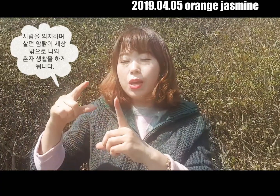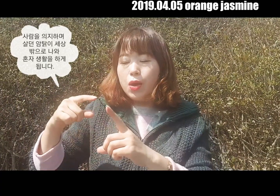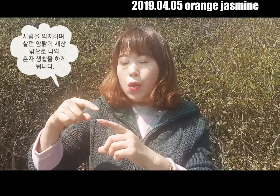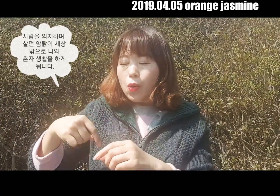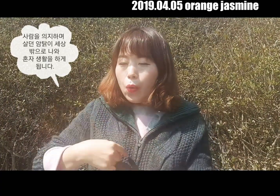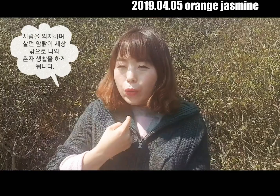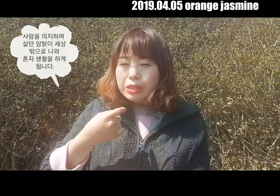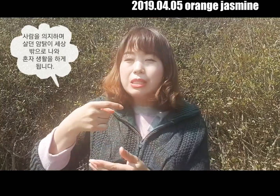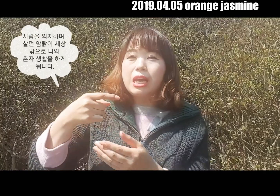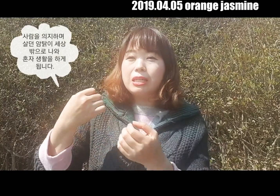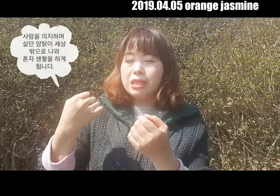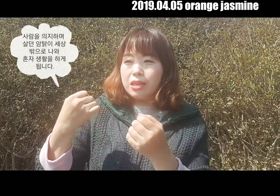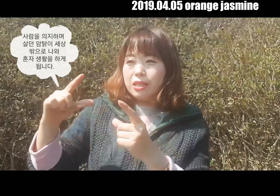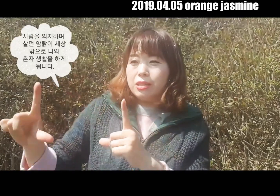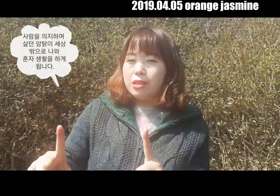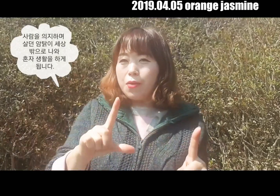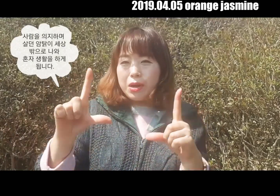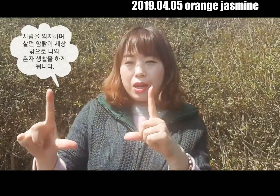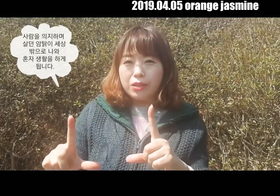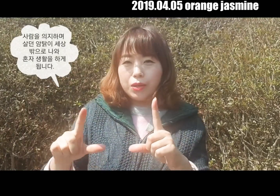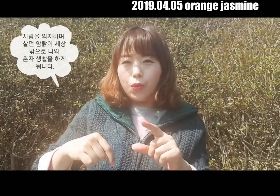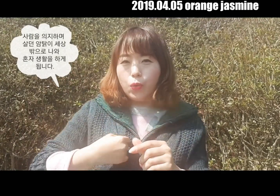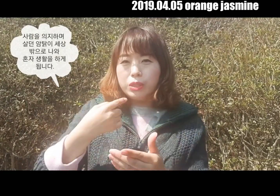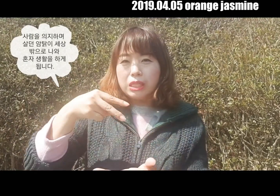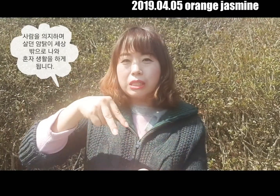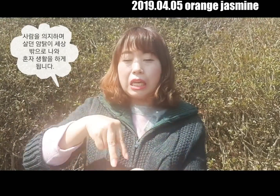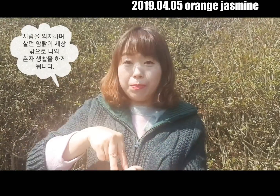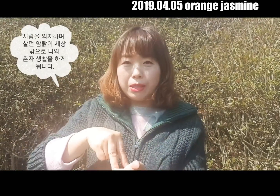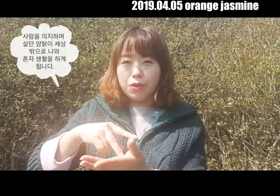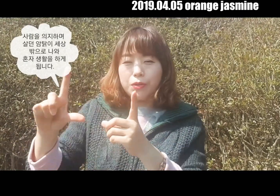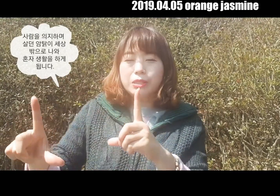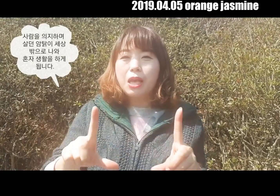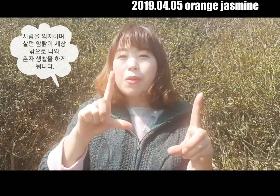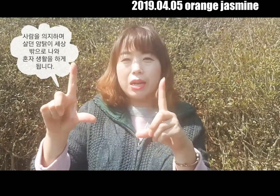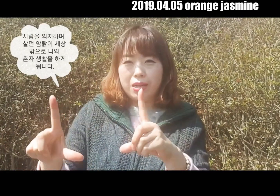본인의 혼자 이제 생활하는 거, 혼자 이제 자립해서 생활.